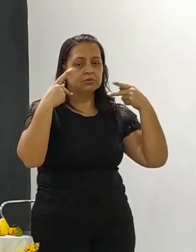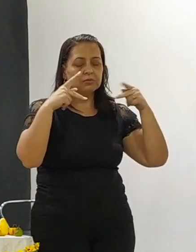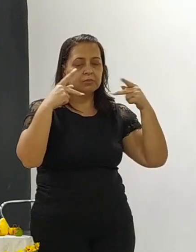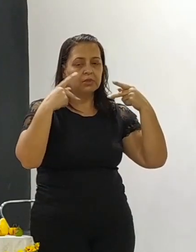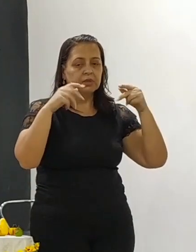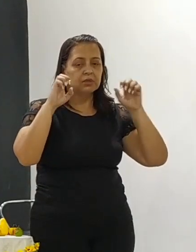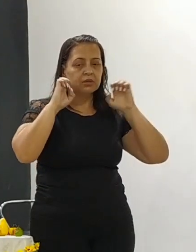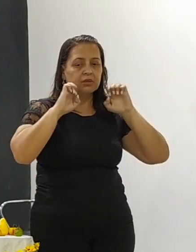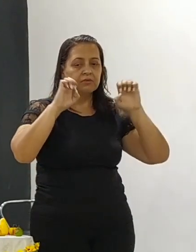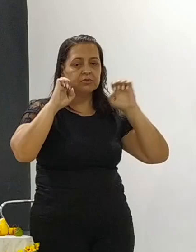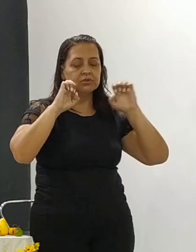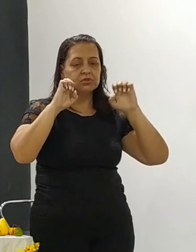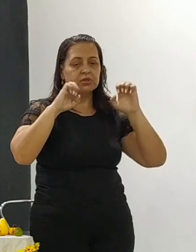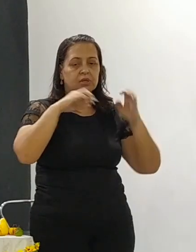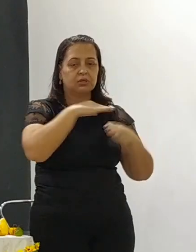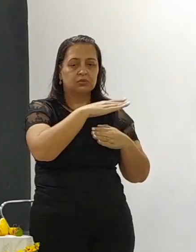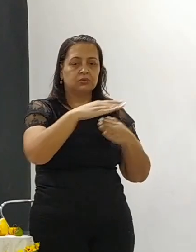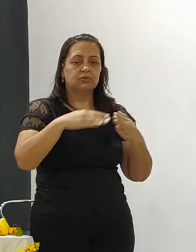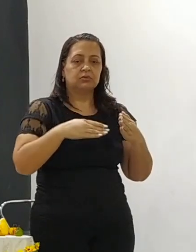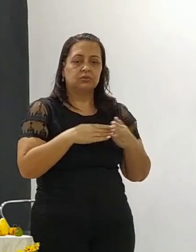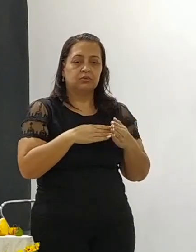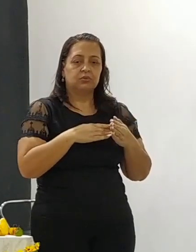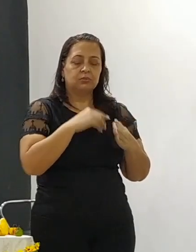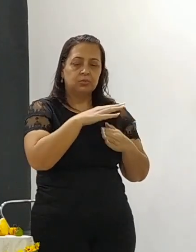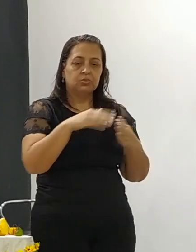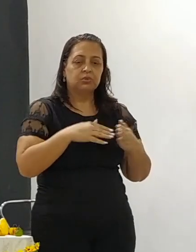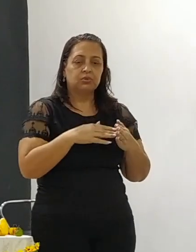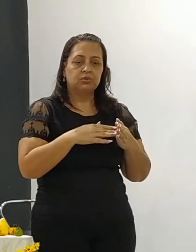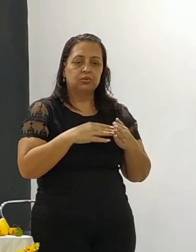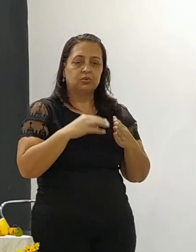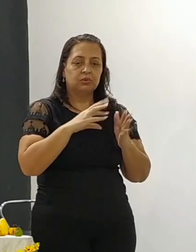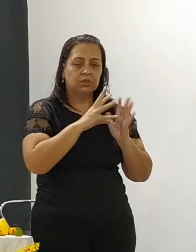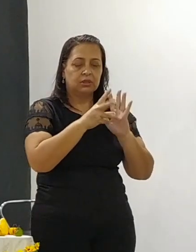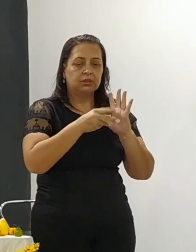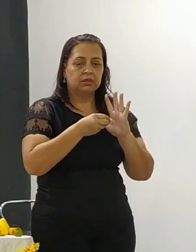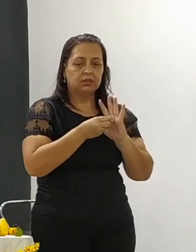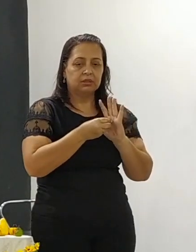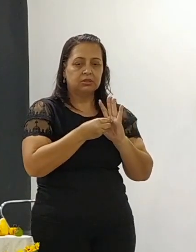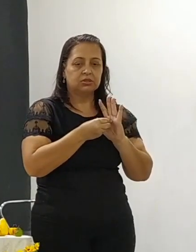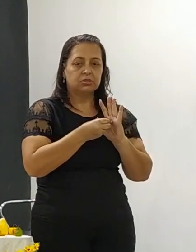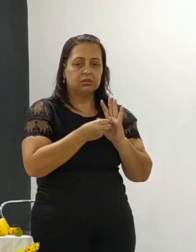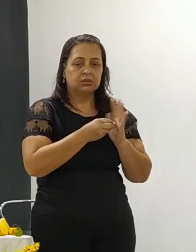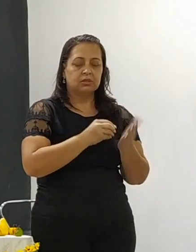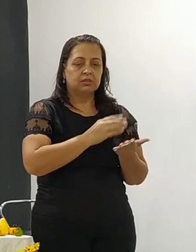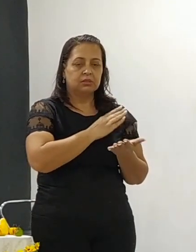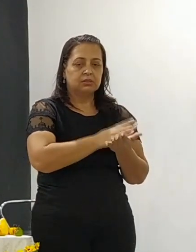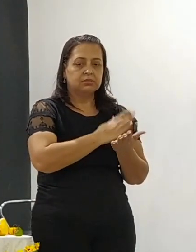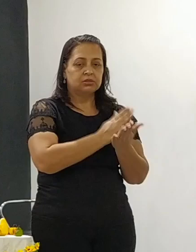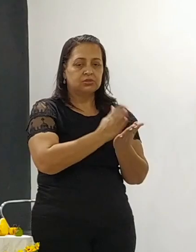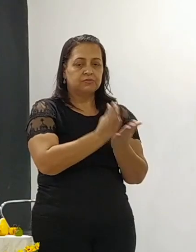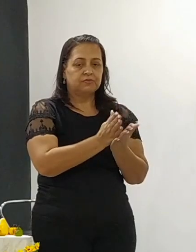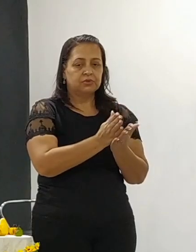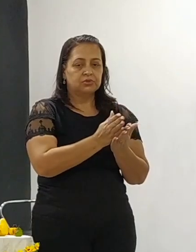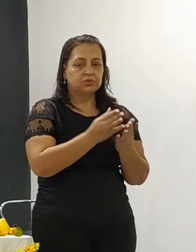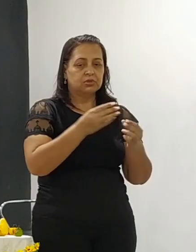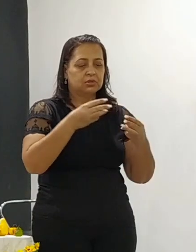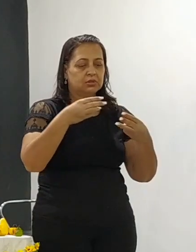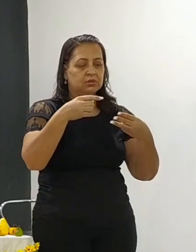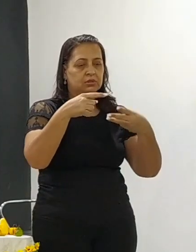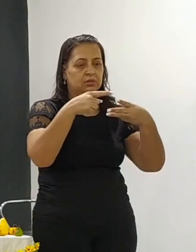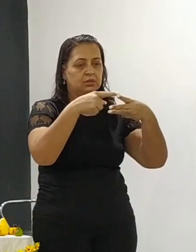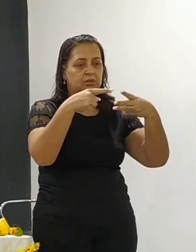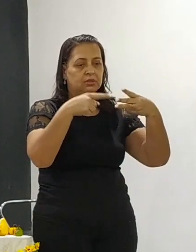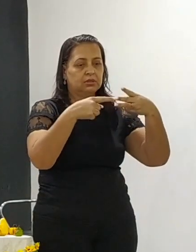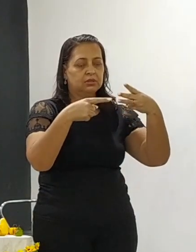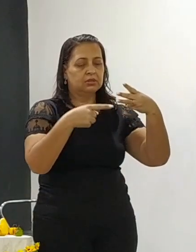evangelho todo, por toda a igreja, a toda criatura, por todo mundo, ela se divide em 3 partes. Essa tarefa